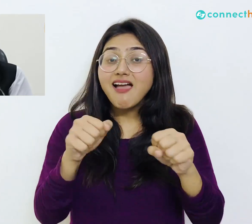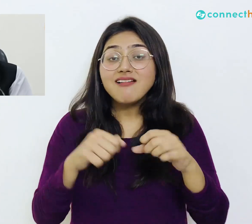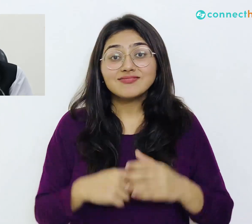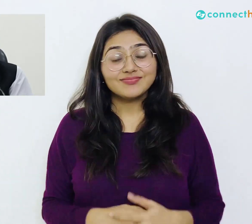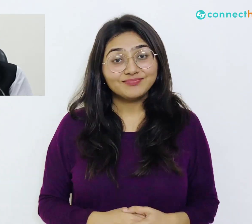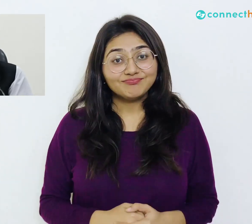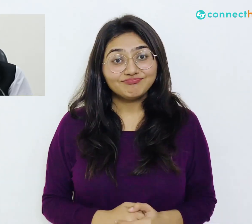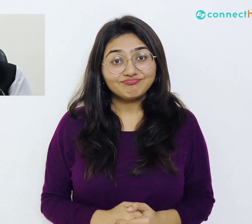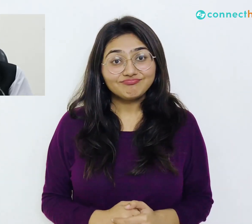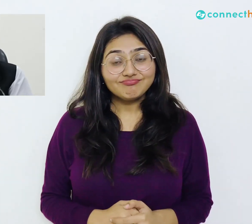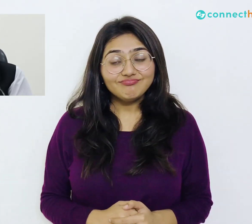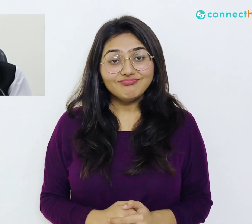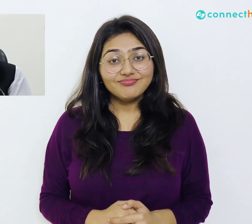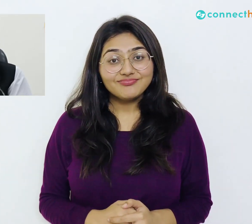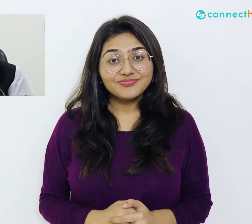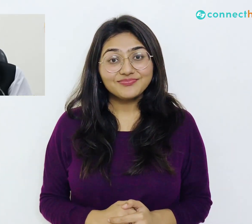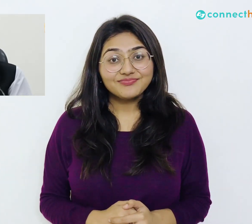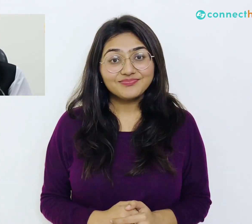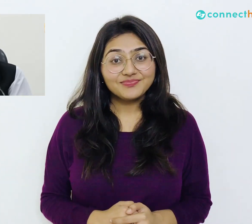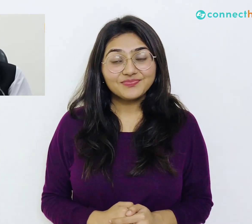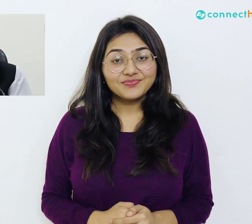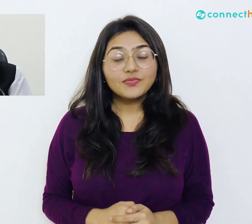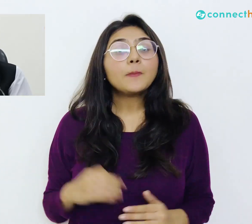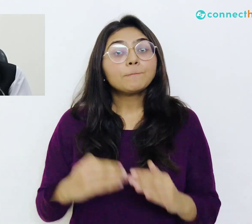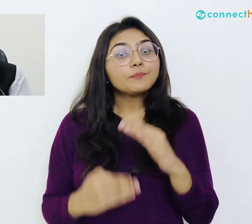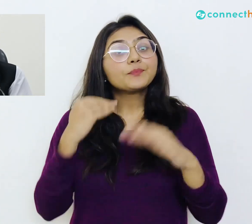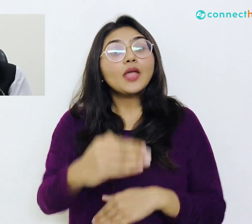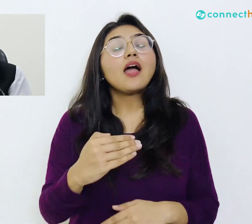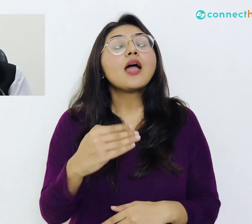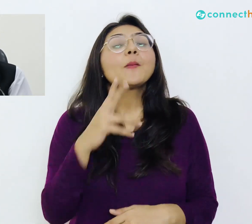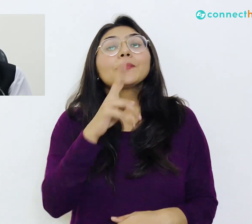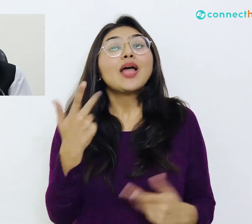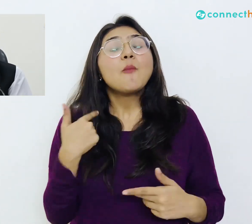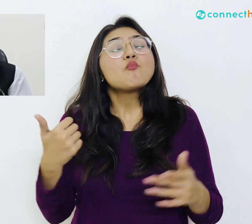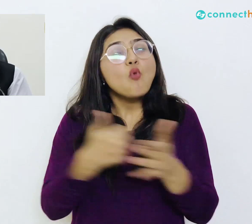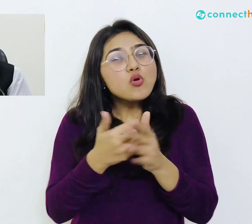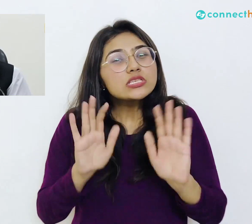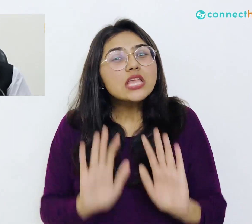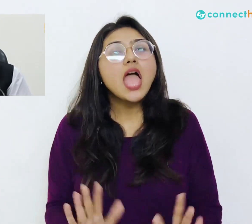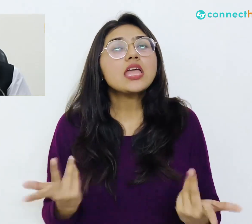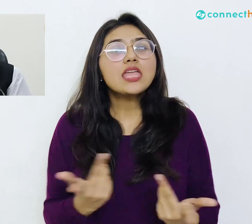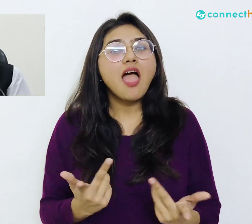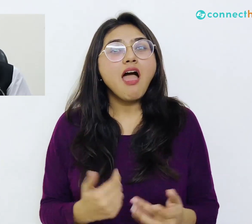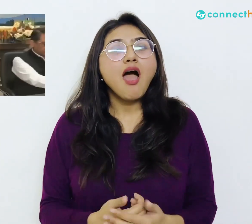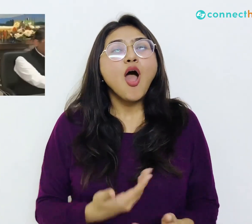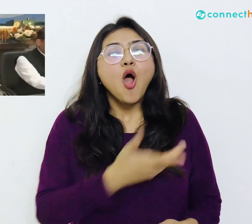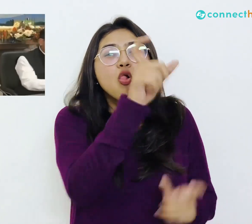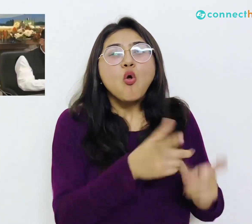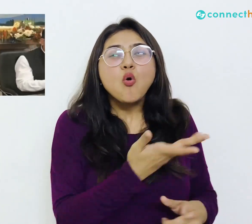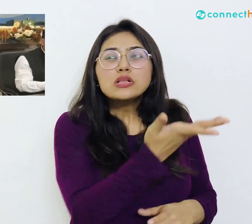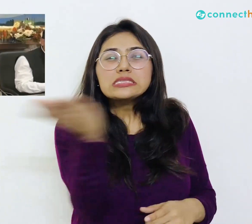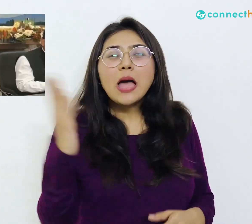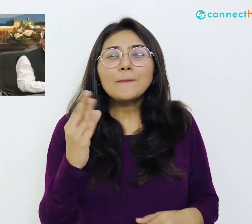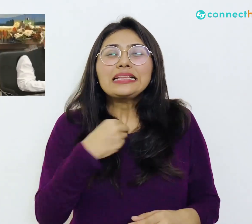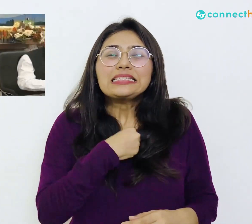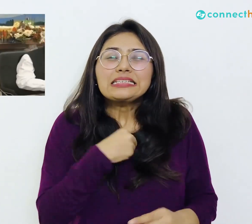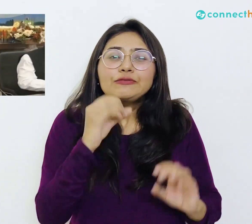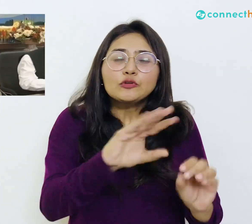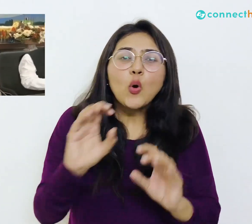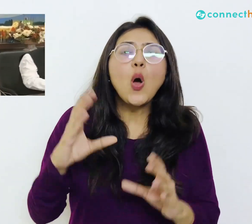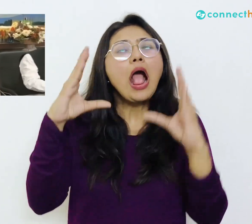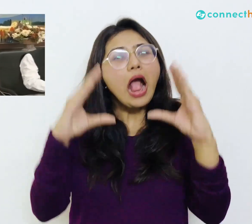کوئی بھی چیک کرنا چاہے کہ وہ پیسہ کدھر گیا وہ پبلک کو بتاتے ہیں، اور خاص طور پہ ڈونرز کو ہم بتاتے ہیں کہ ان کا پیسہ کدھر گیا. تو